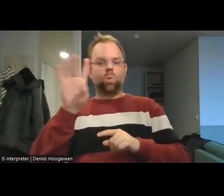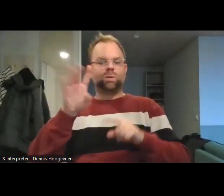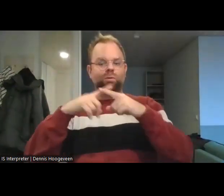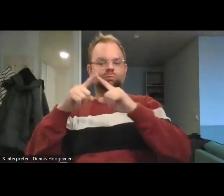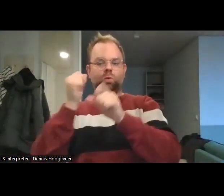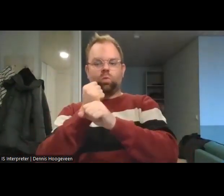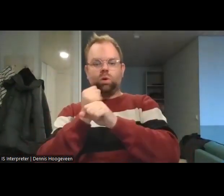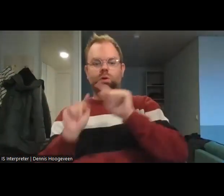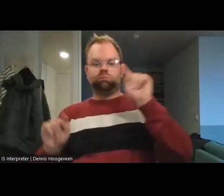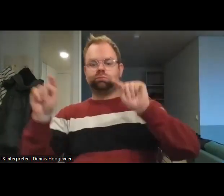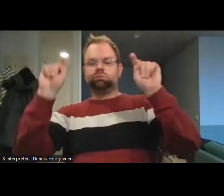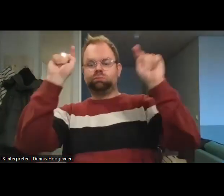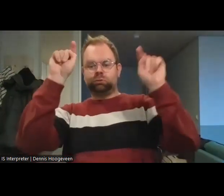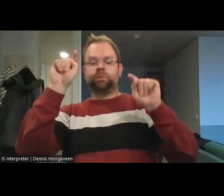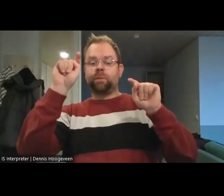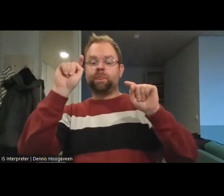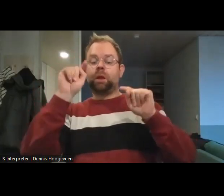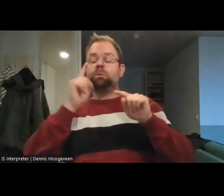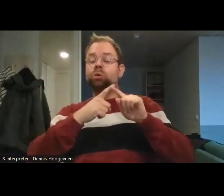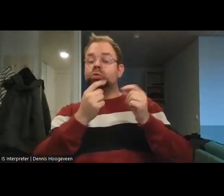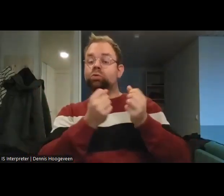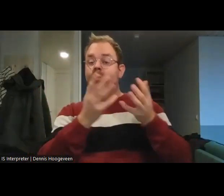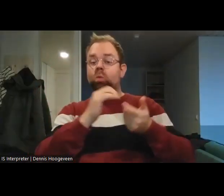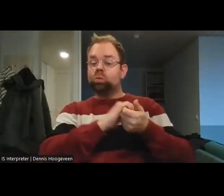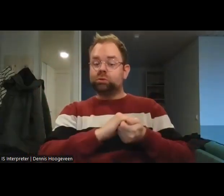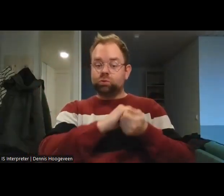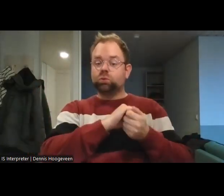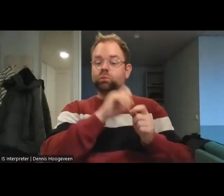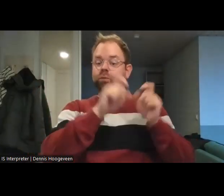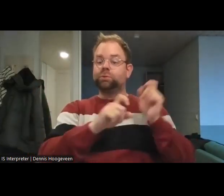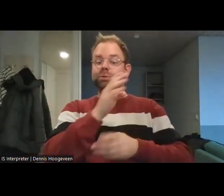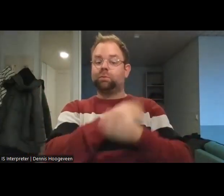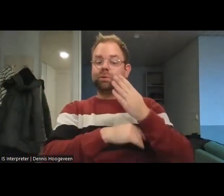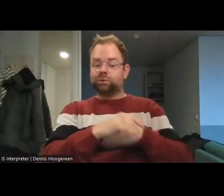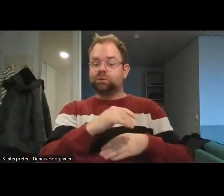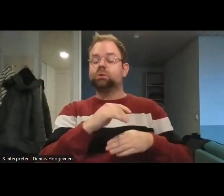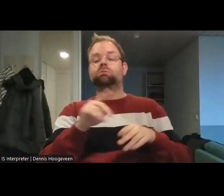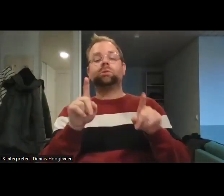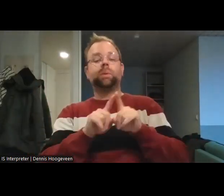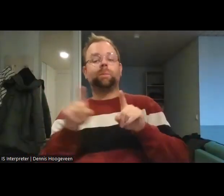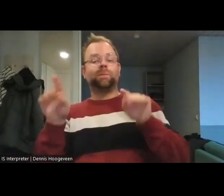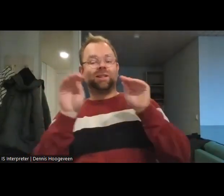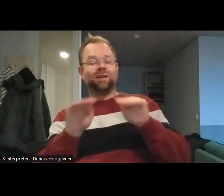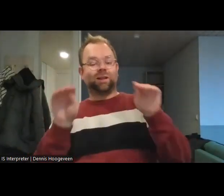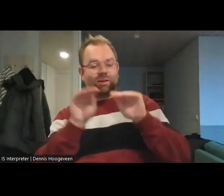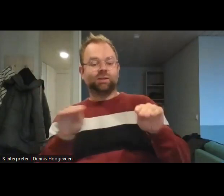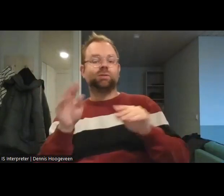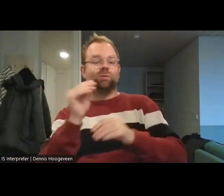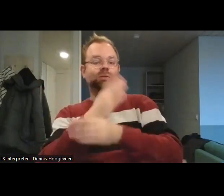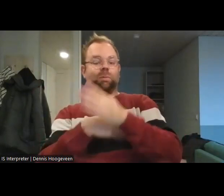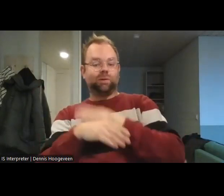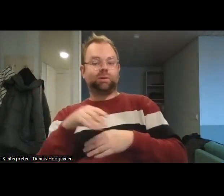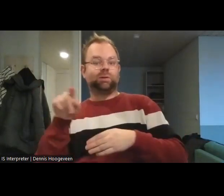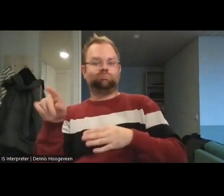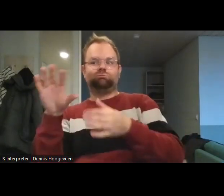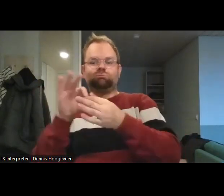pris place, parfois même des personnes avec handicap qui ont été des formateurs et aussi des gens de l'IDA aussi ont